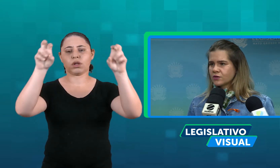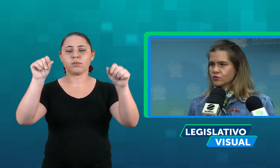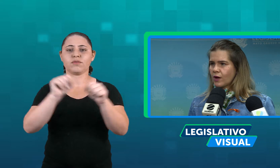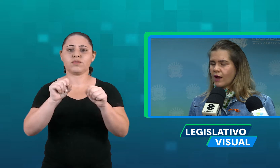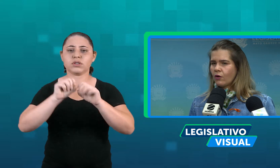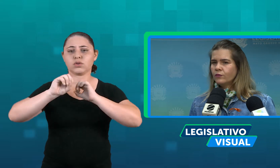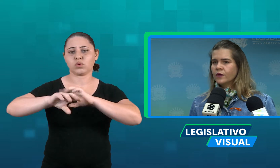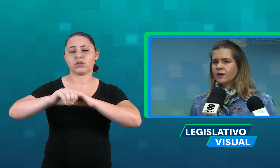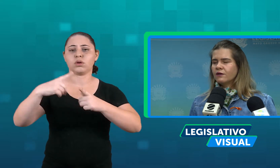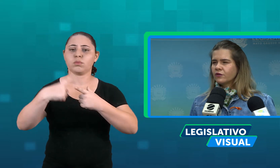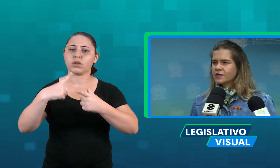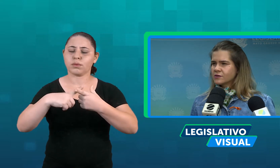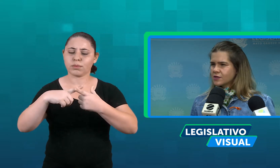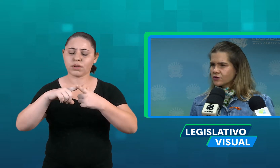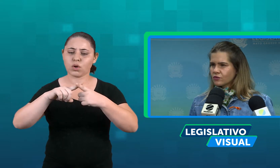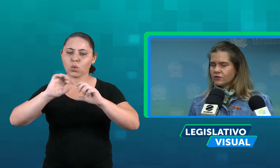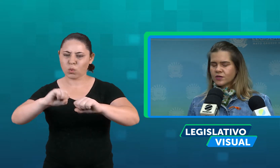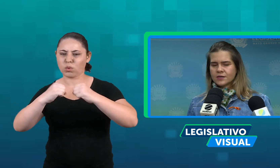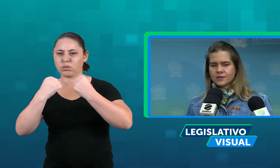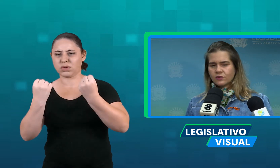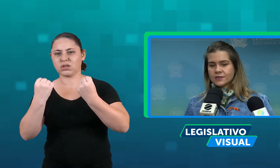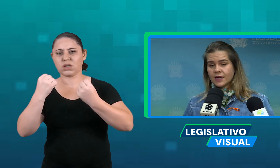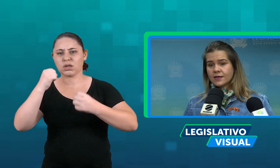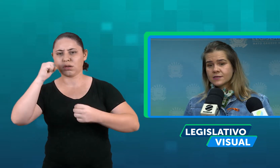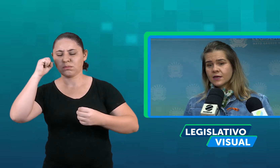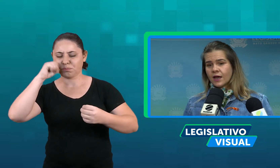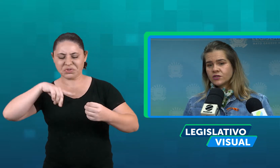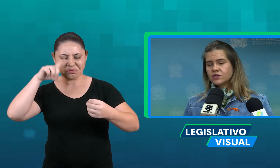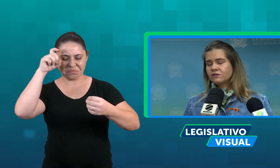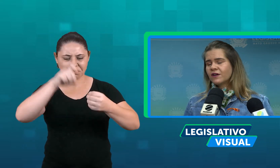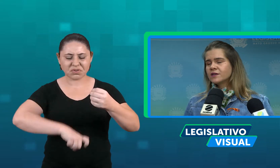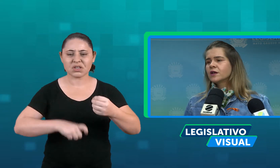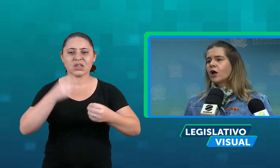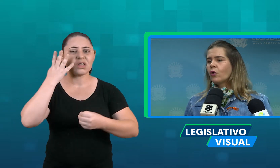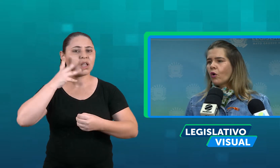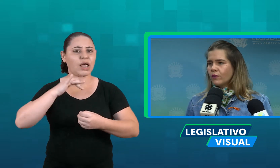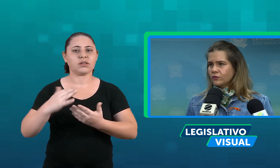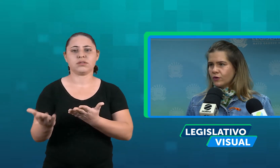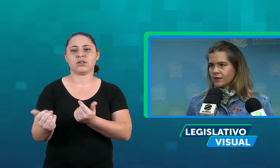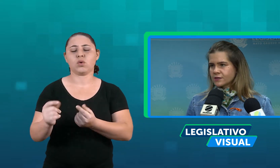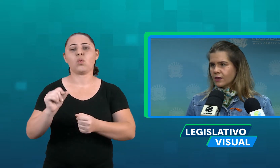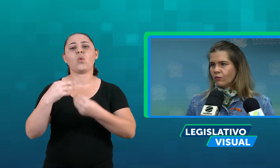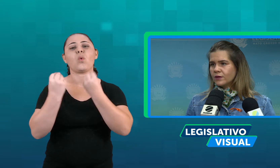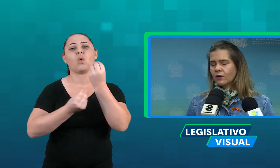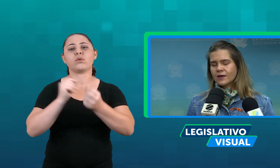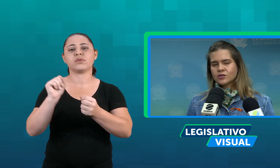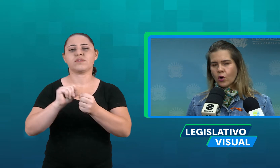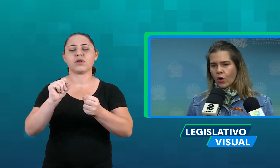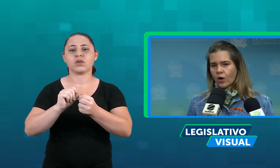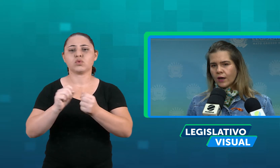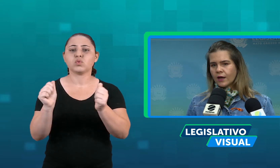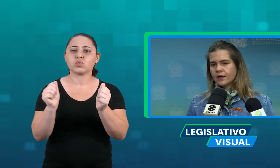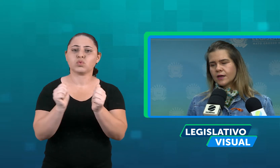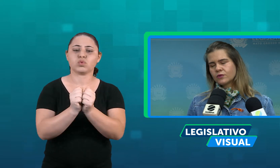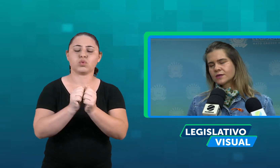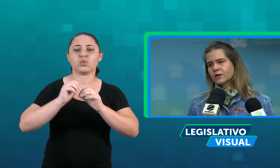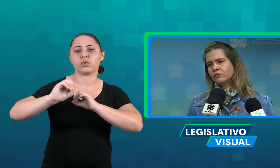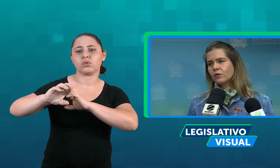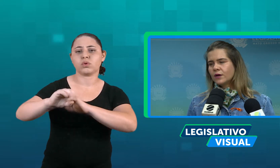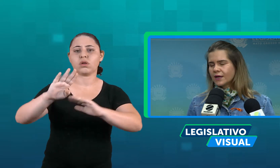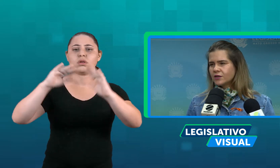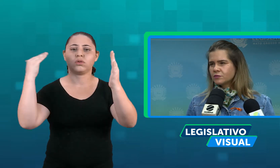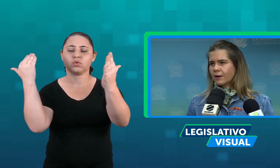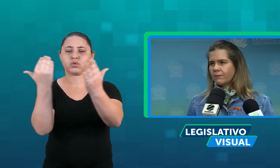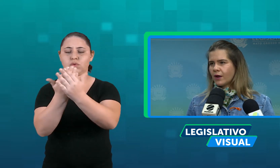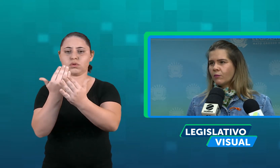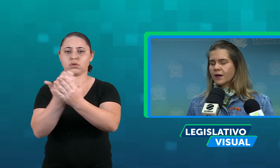abuso sexual e a violação sexual de crianças e adolescentes, a gente faz com educação. Então, a escola e a educação